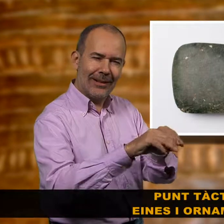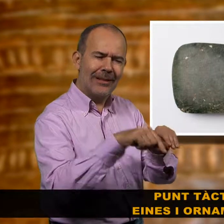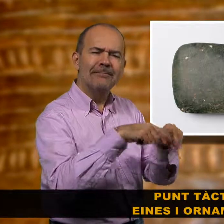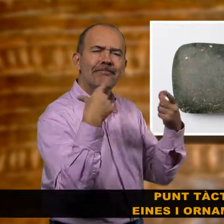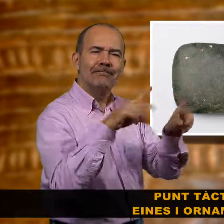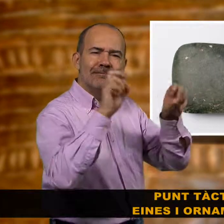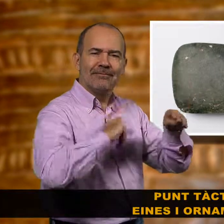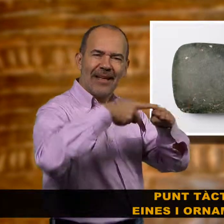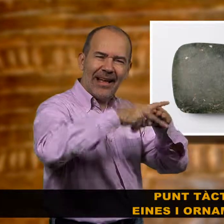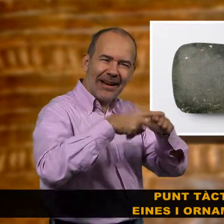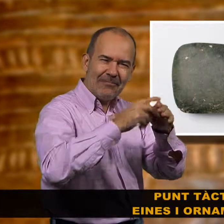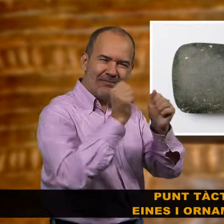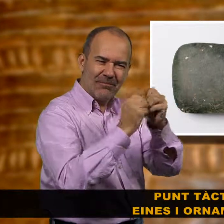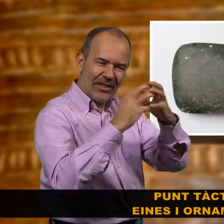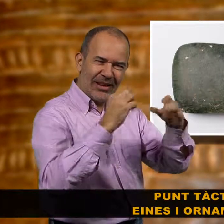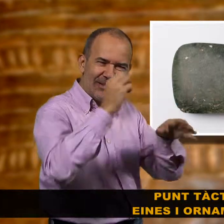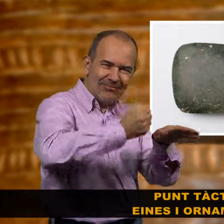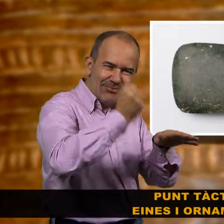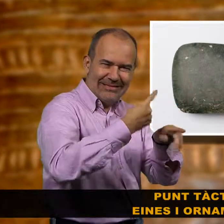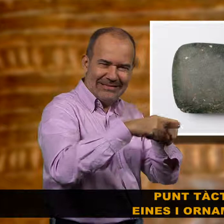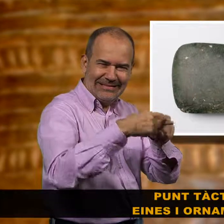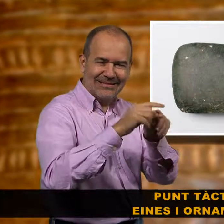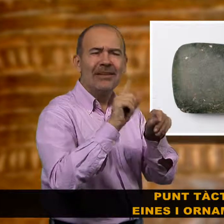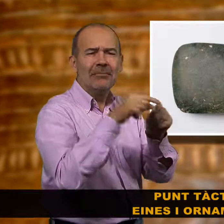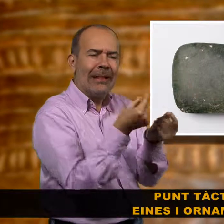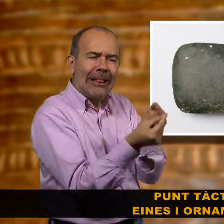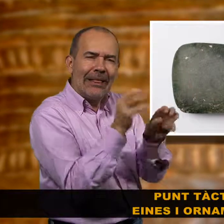Punt tàctil. Eines i ornaments.